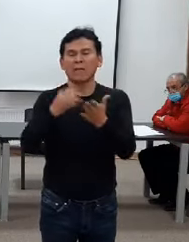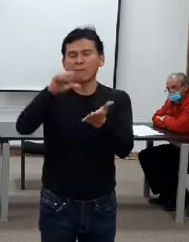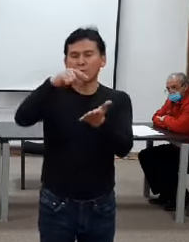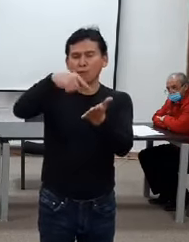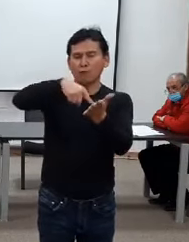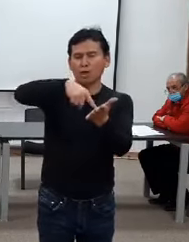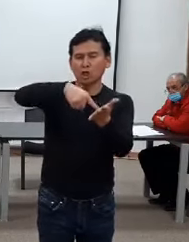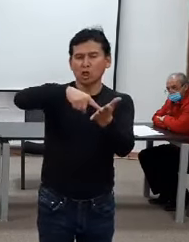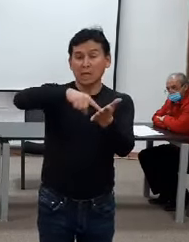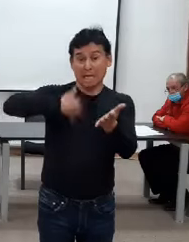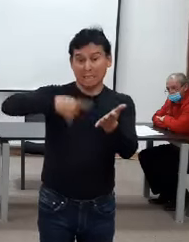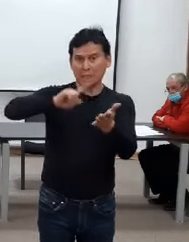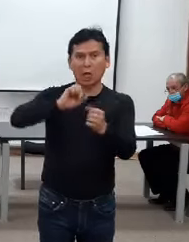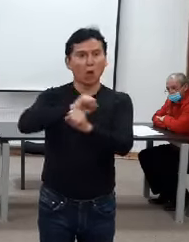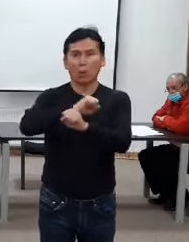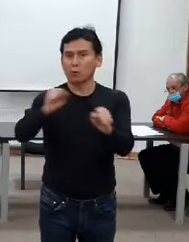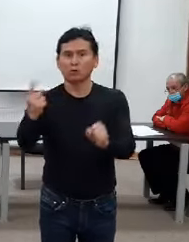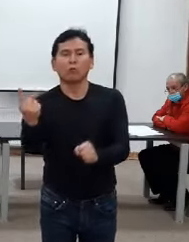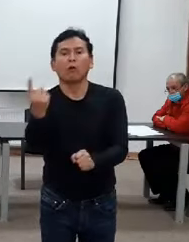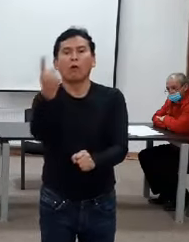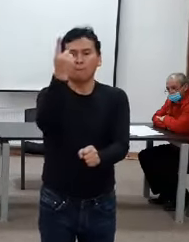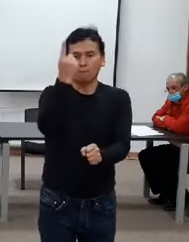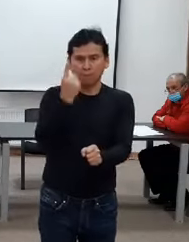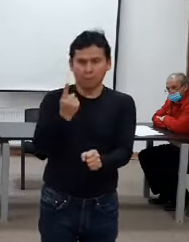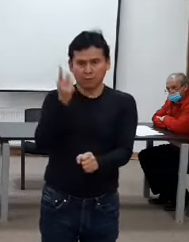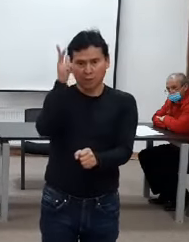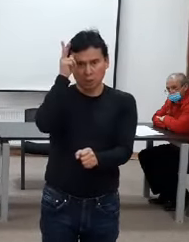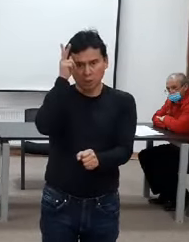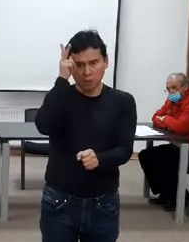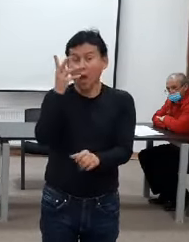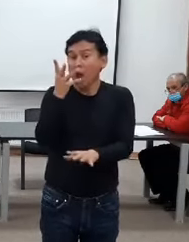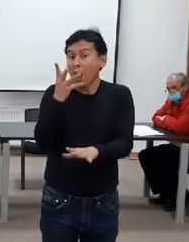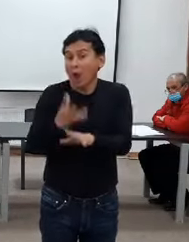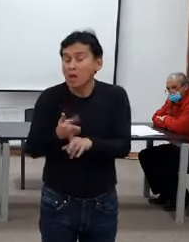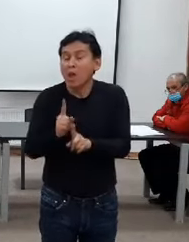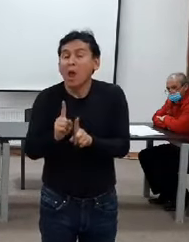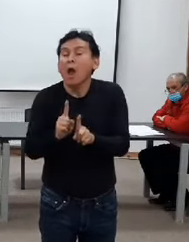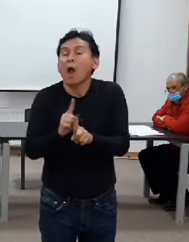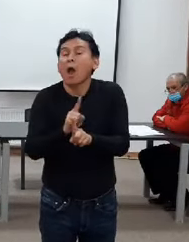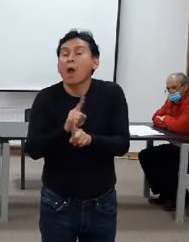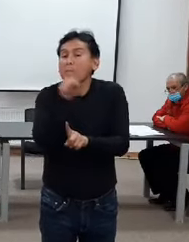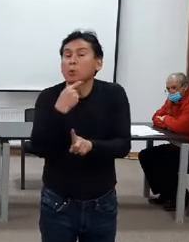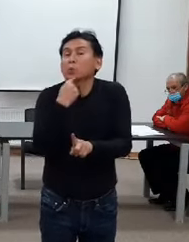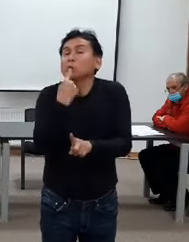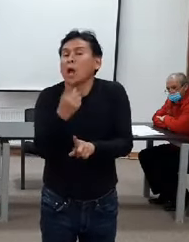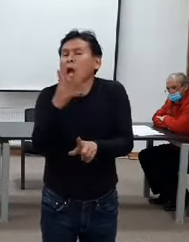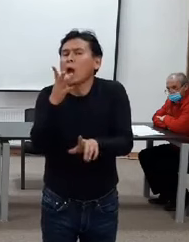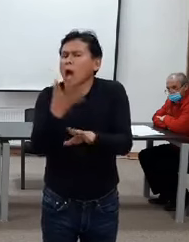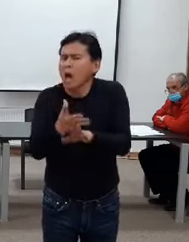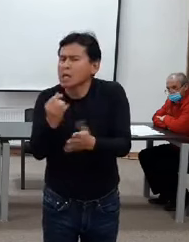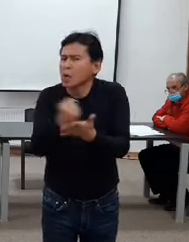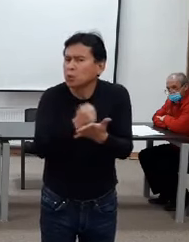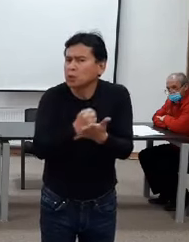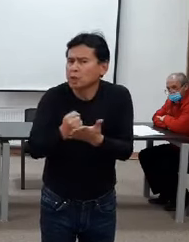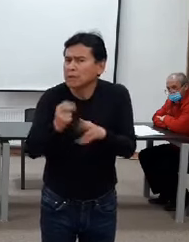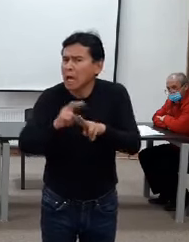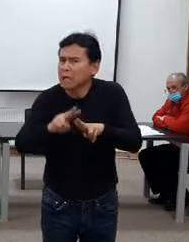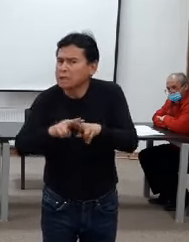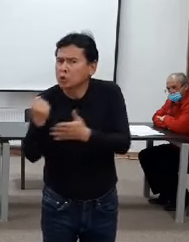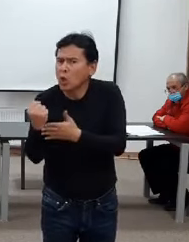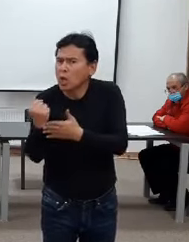no han podido regresar hasta la región de Aysén. ¿Hay alguna algún trámite, algo que estén haciendo por